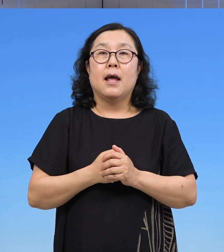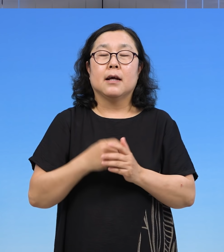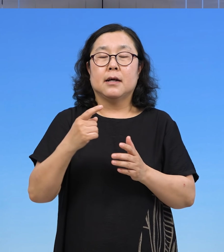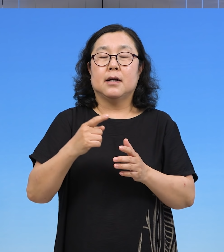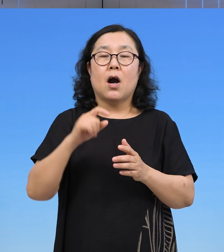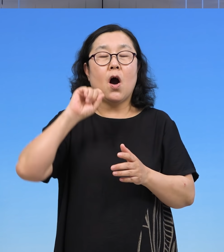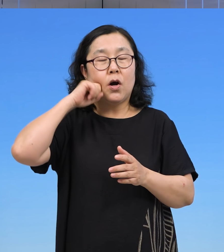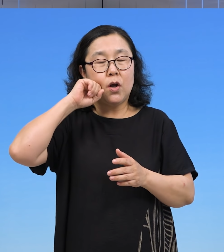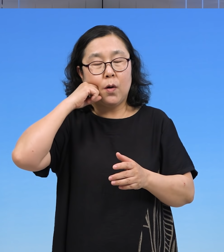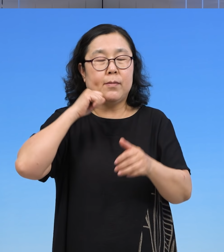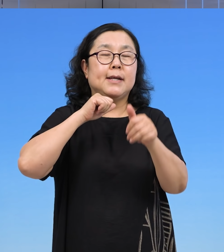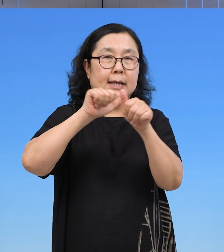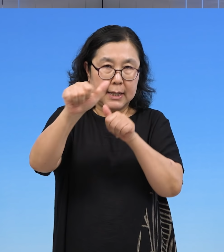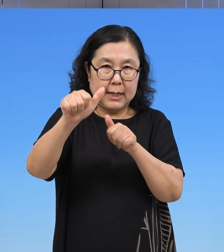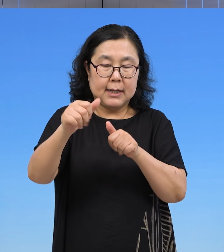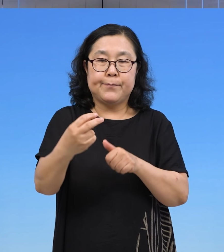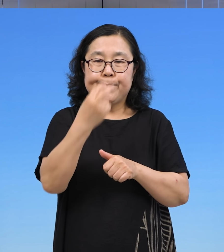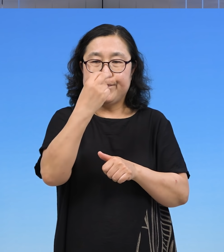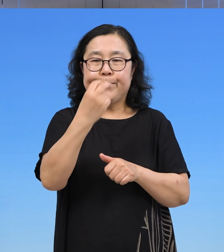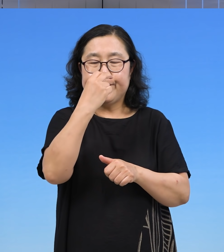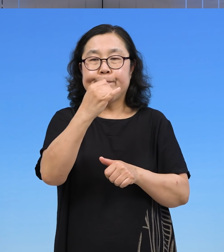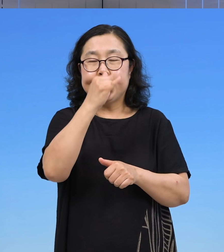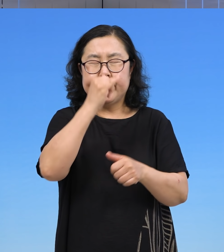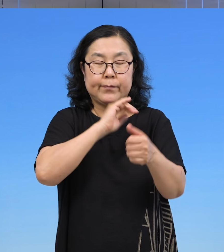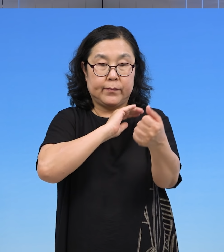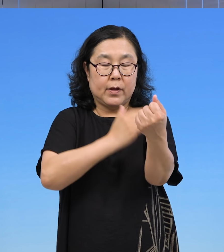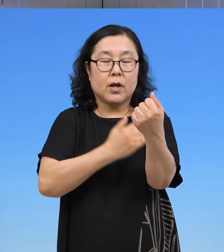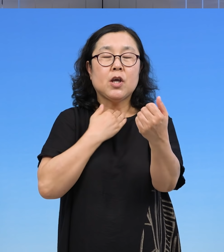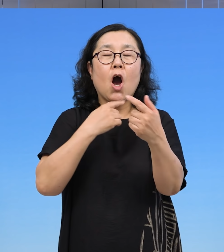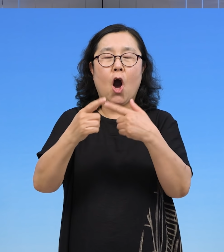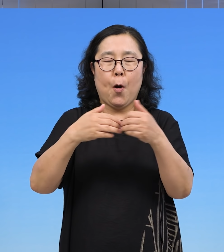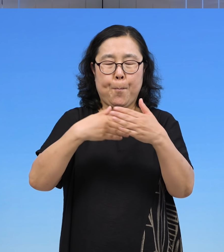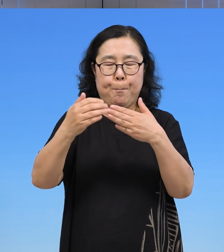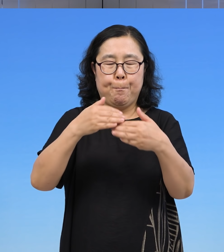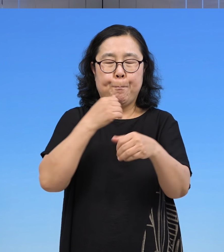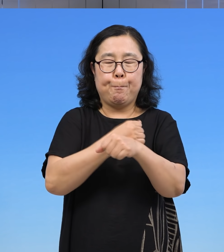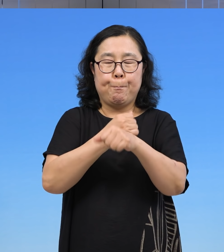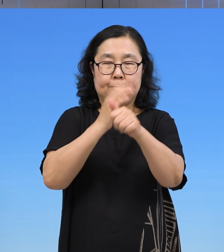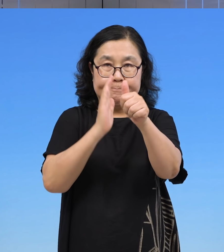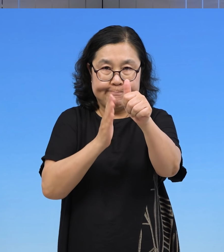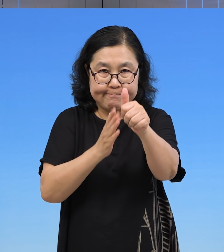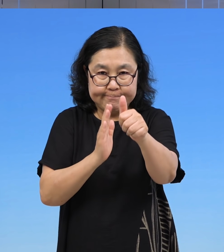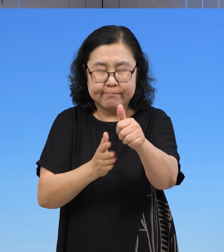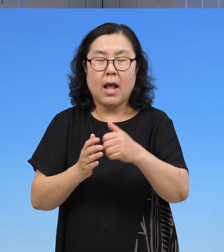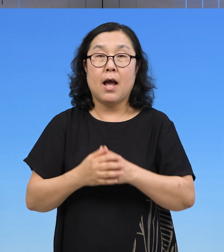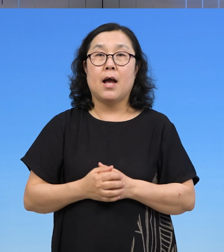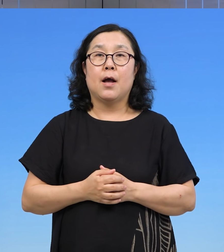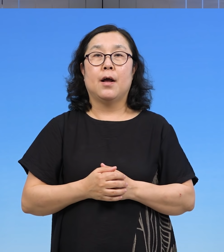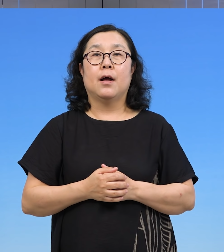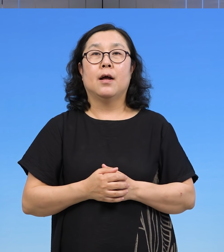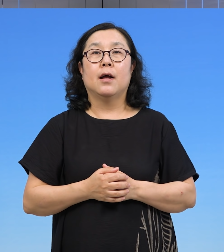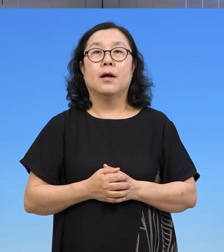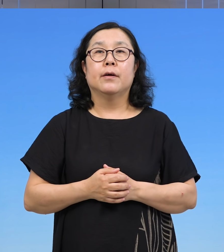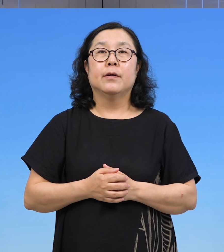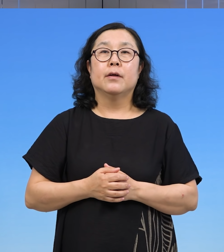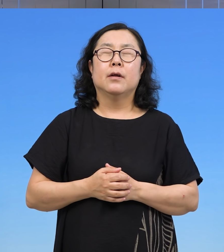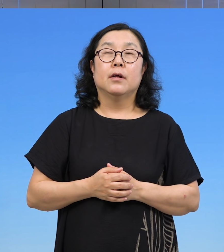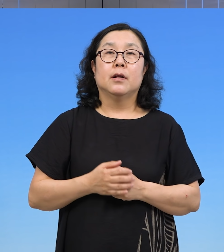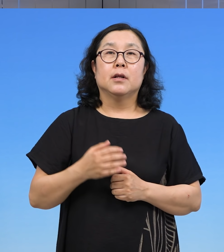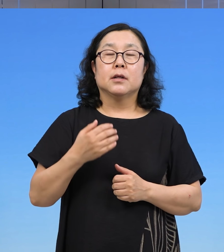능력을 경험하게 되시기를 바랍니다 이 네 사람이 가진 믿음 이 난관을 뚫는 이 열정